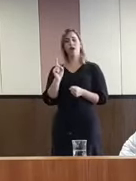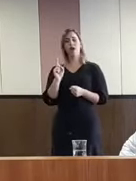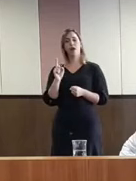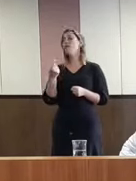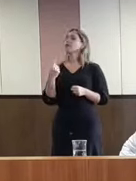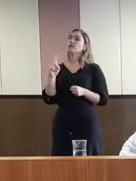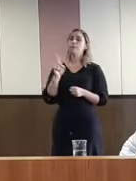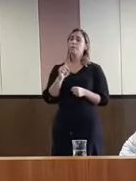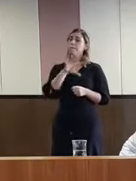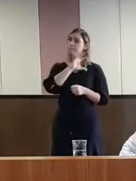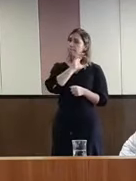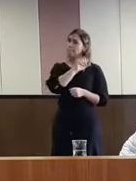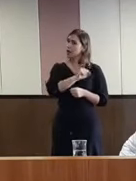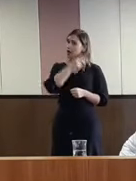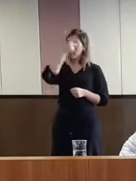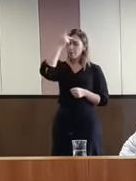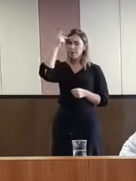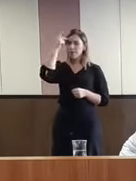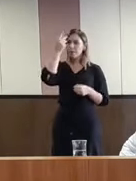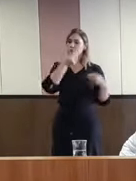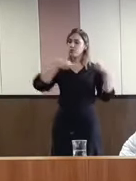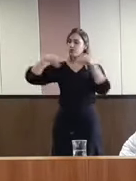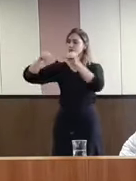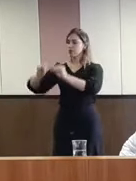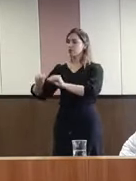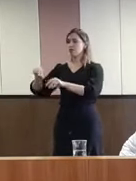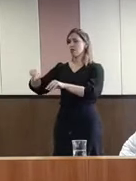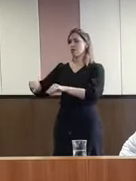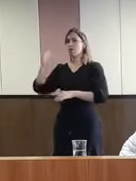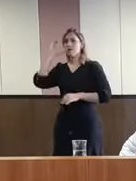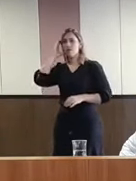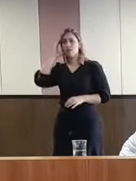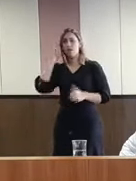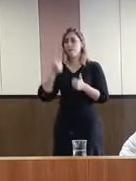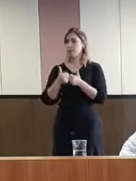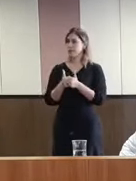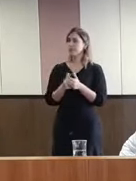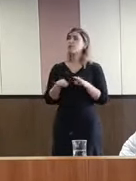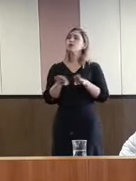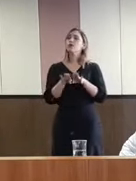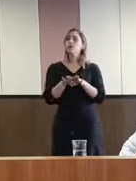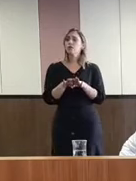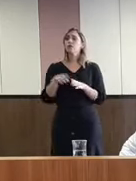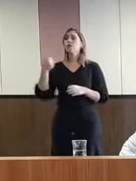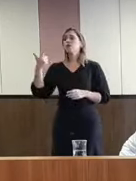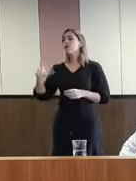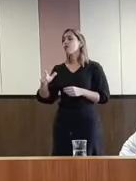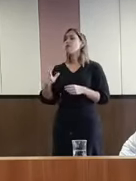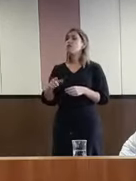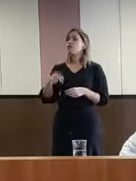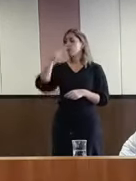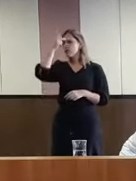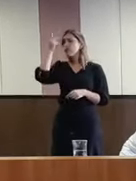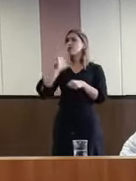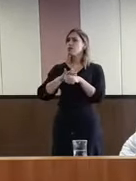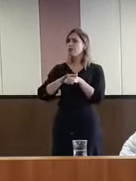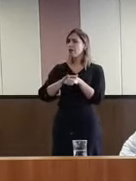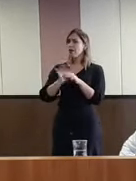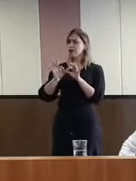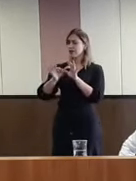ter que trazer para Cuiabá, que é a unidade que vai estar disponível mais próxima. Assim como aquele paciente que está no